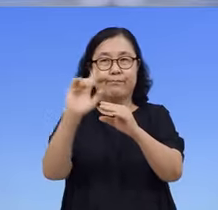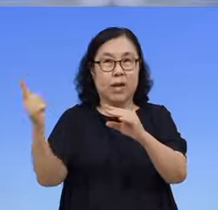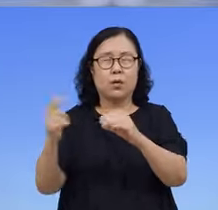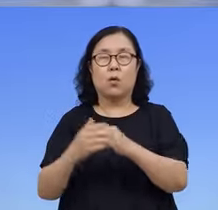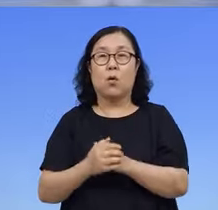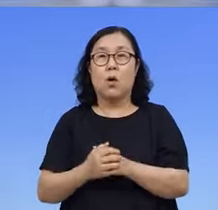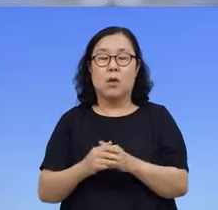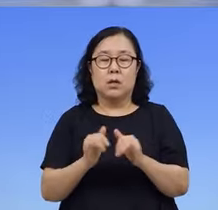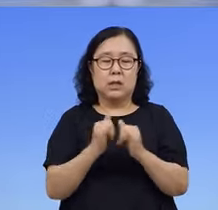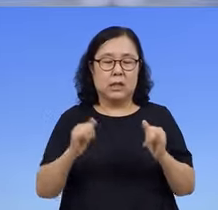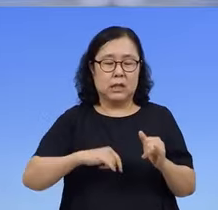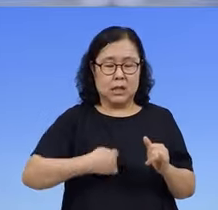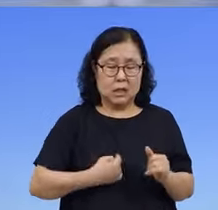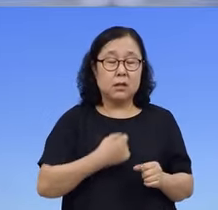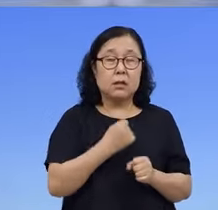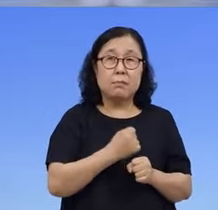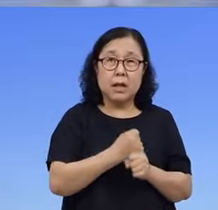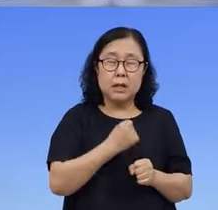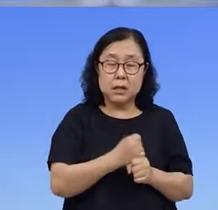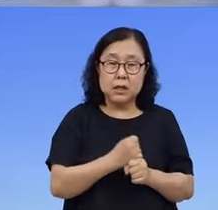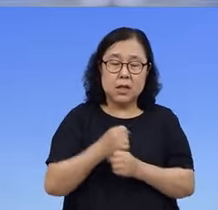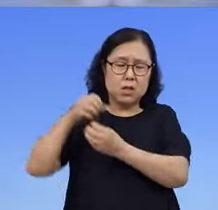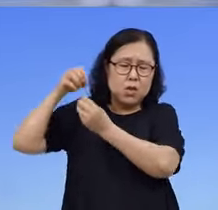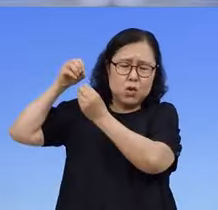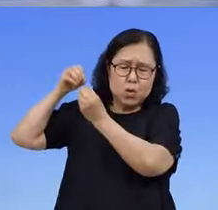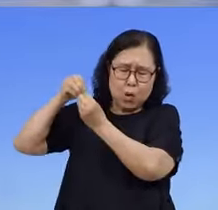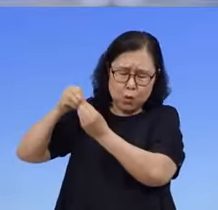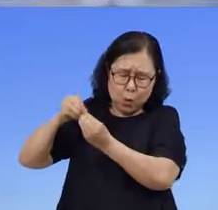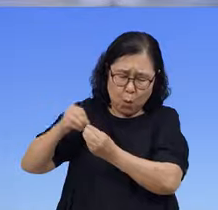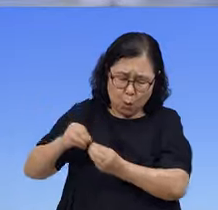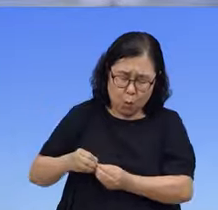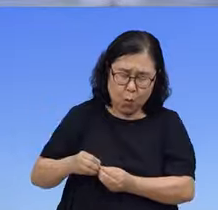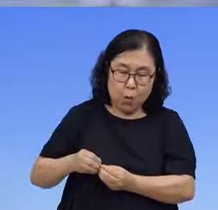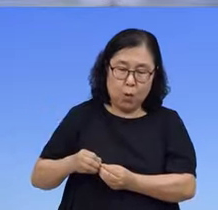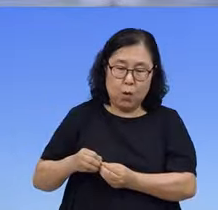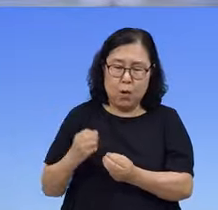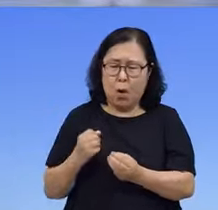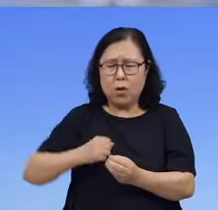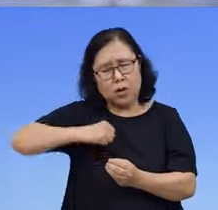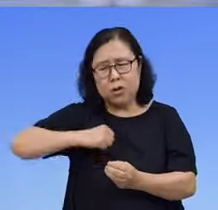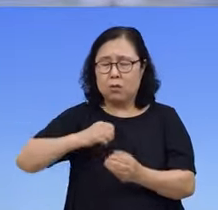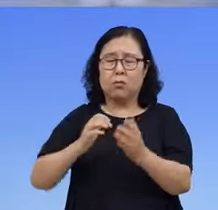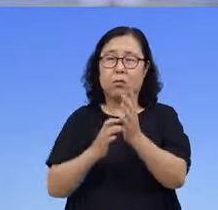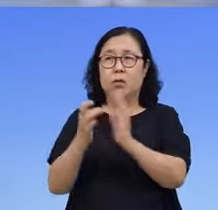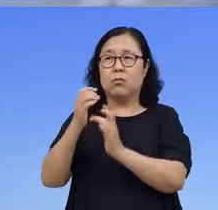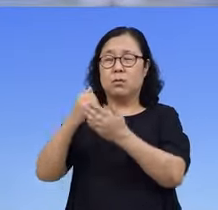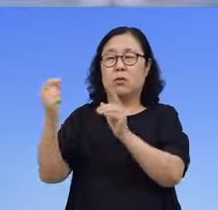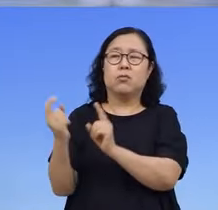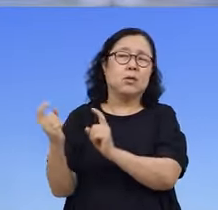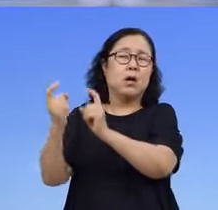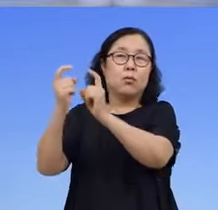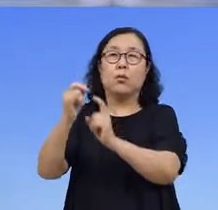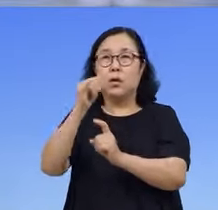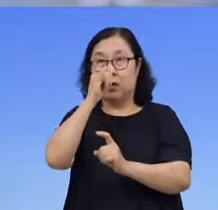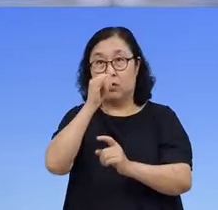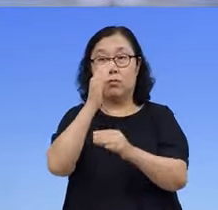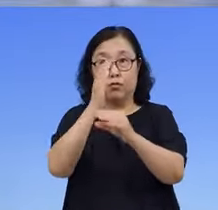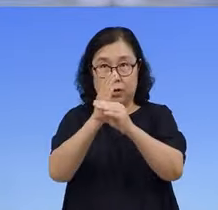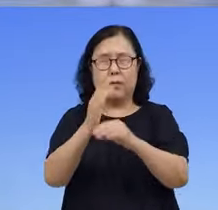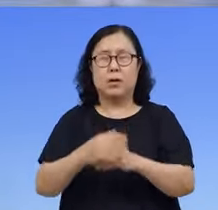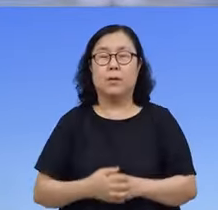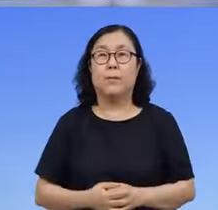아니라 인간들이 만든, 자기들이 만든 이 전통을 가지고 예수님에게 지금 시비를 거는 이런 모습을 보이고